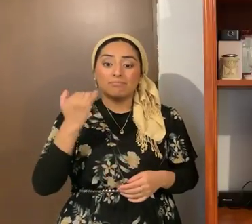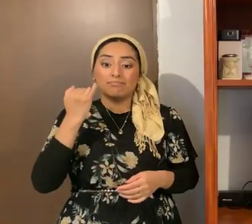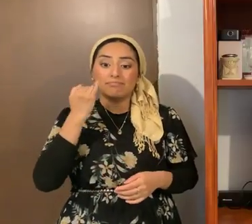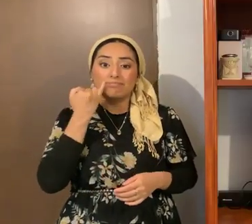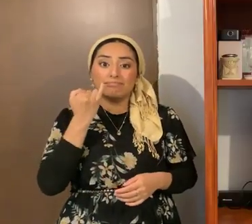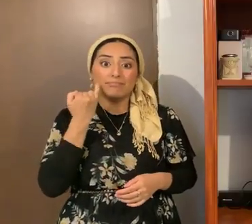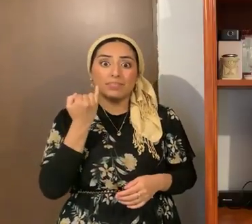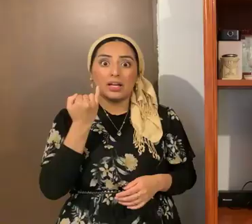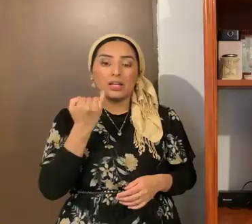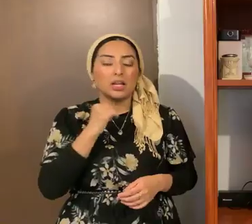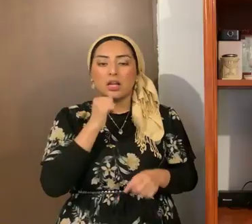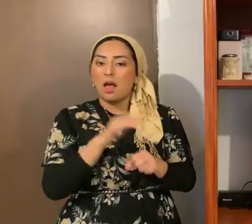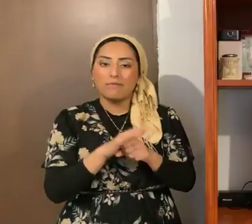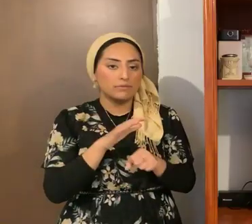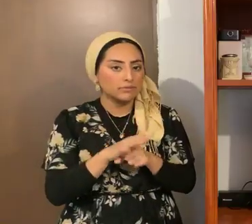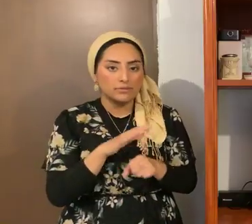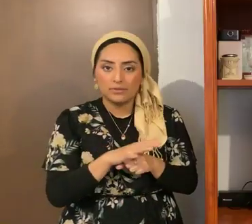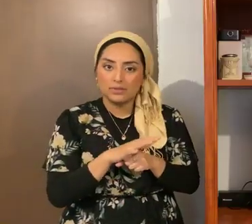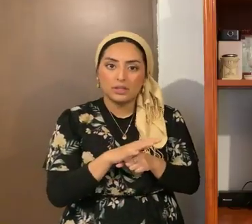Haremos el ridículo.